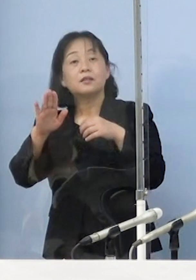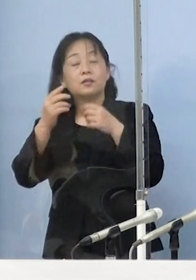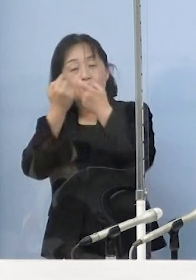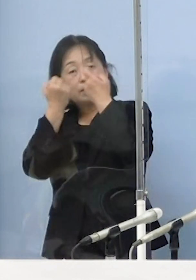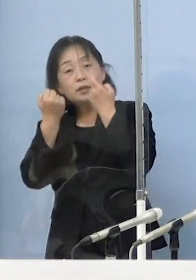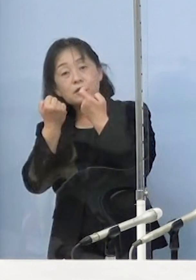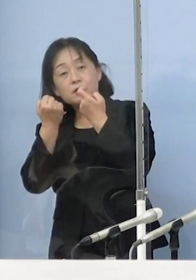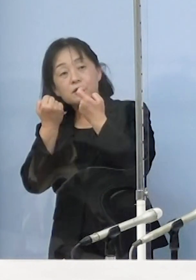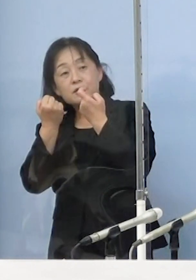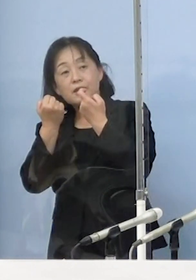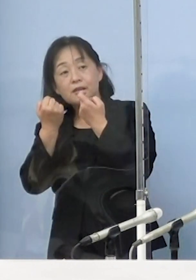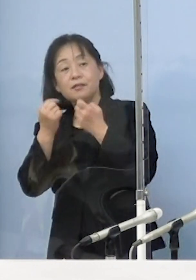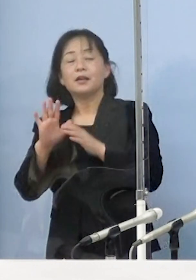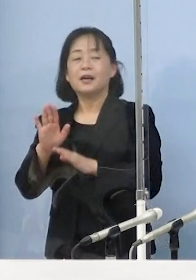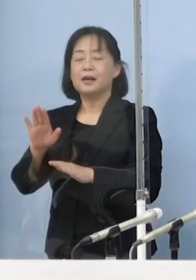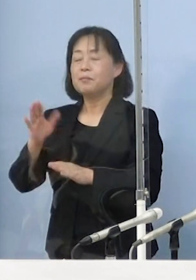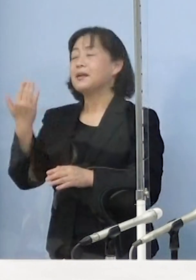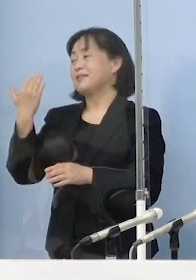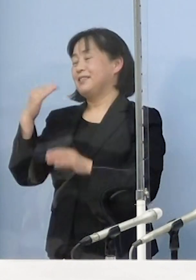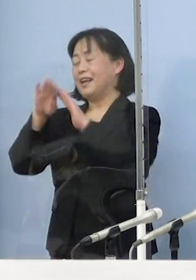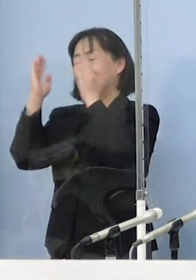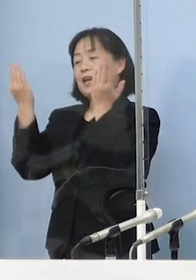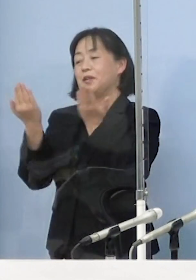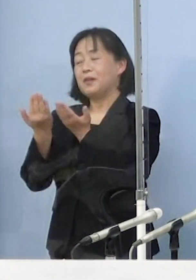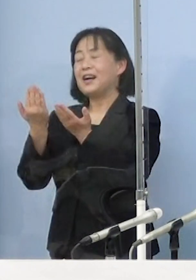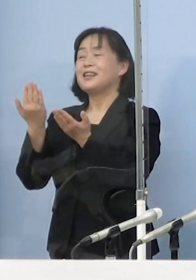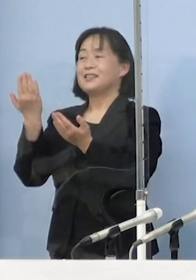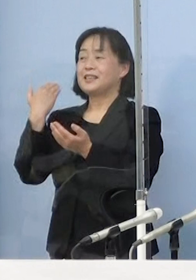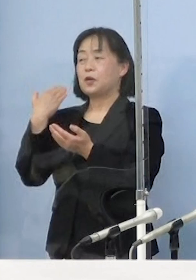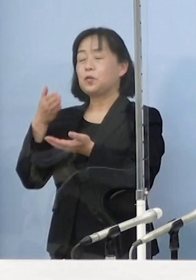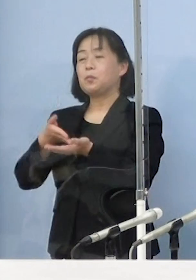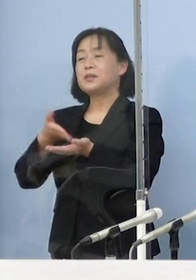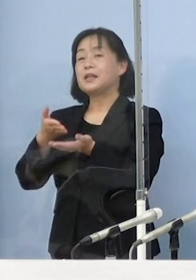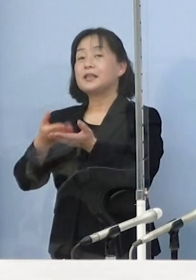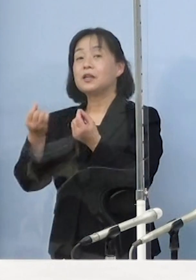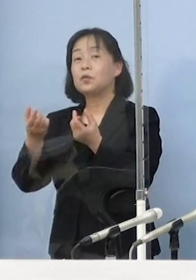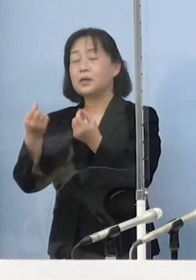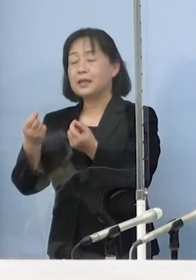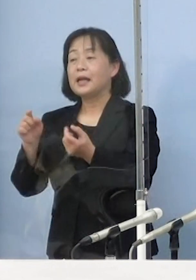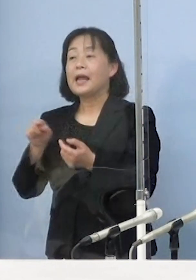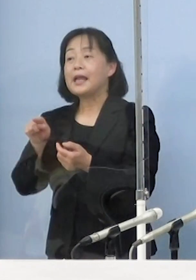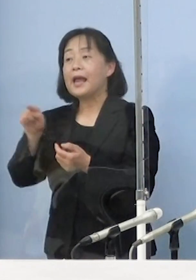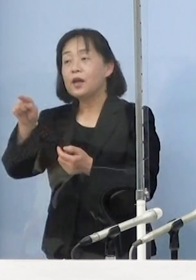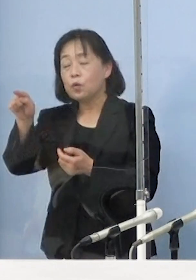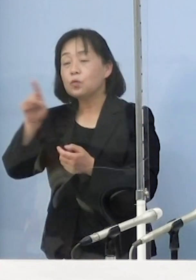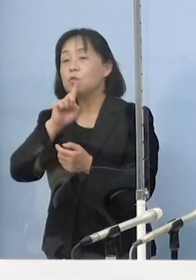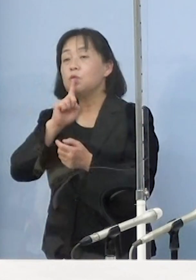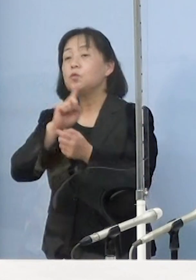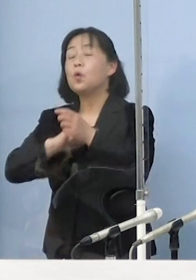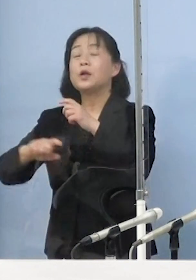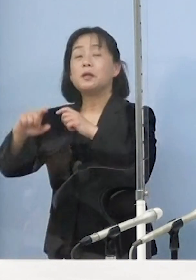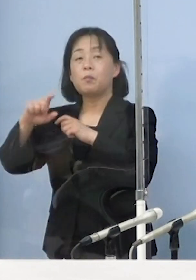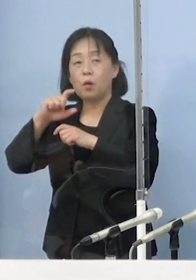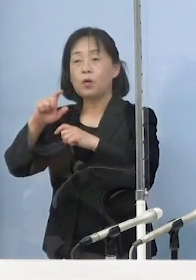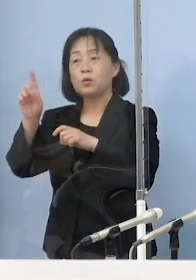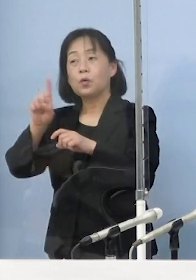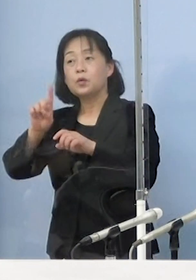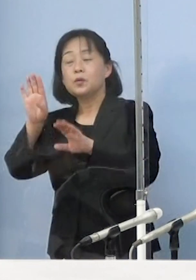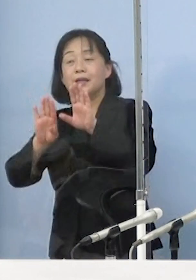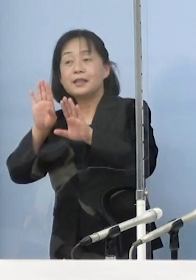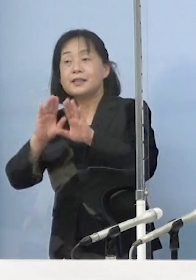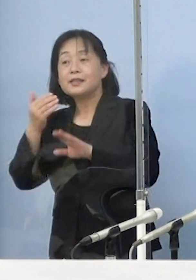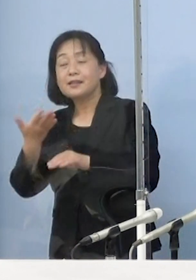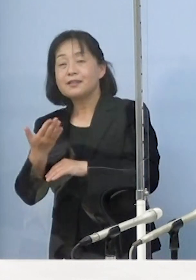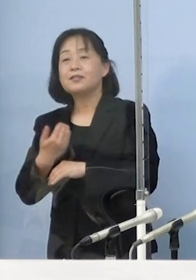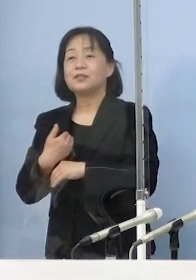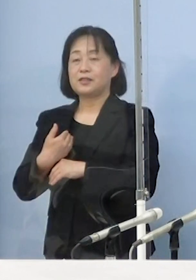まあ、大体の先ほど申し上げたように経路というよりもどんな形でということですから、例えば分かってないのがお一